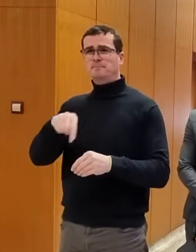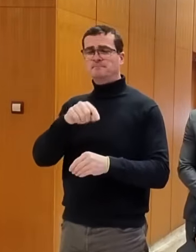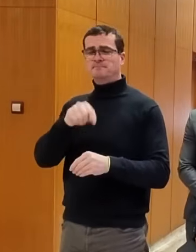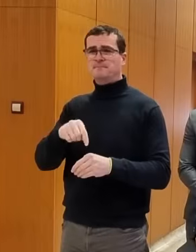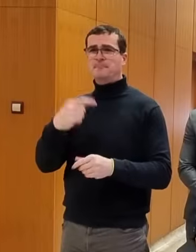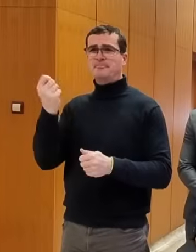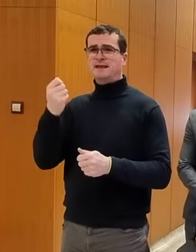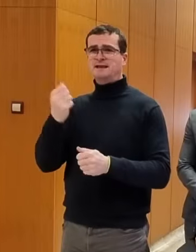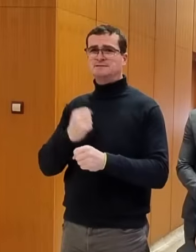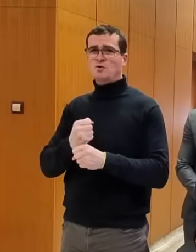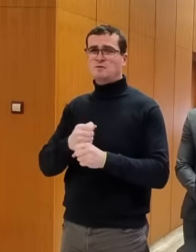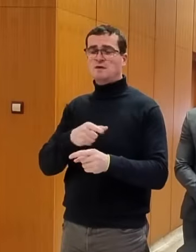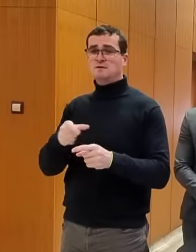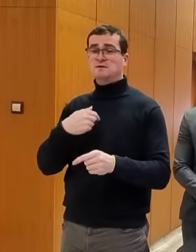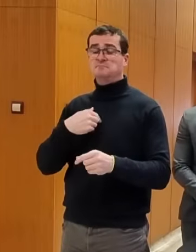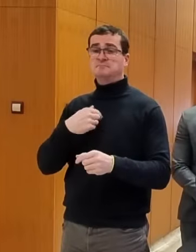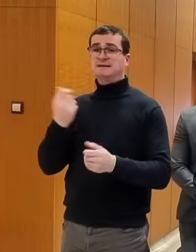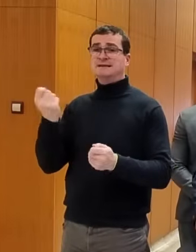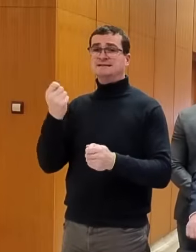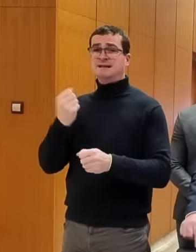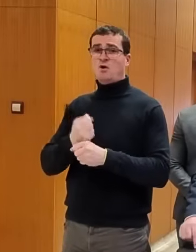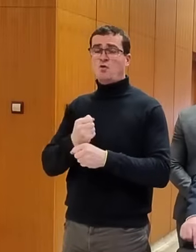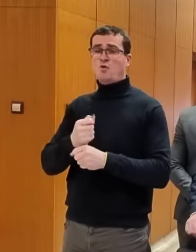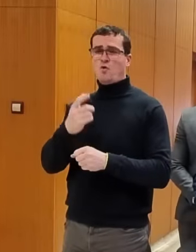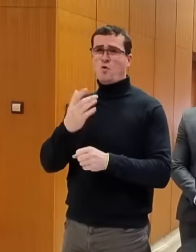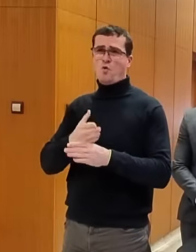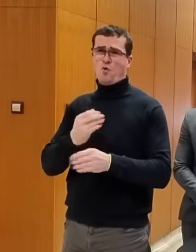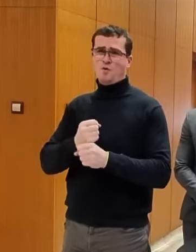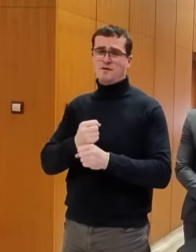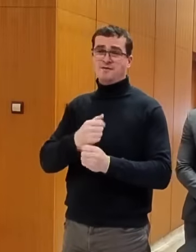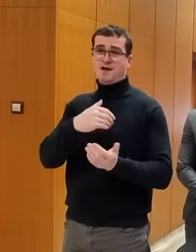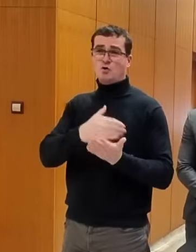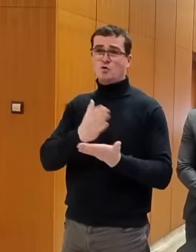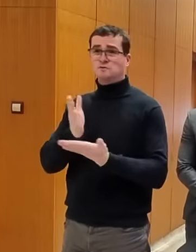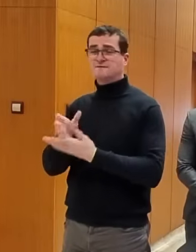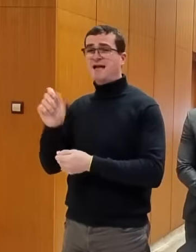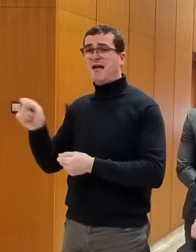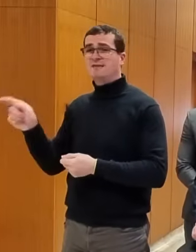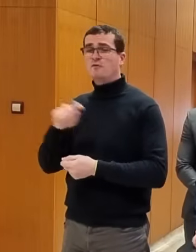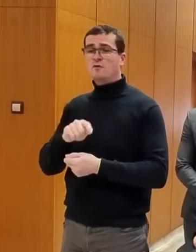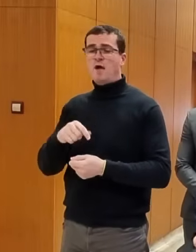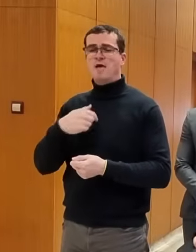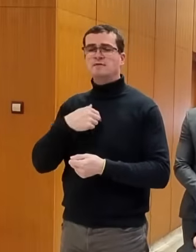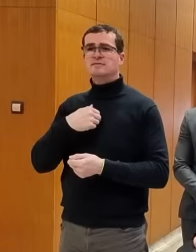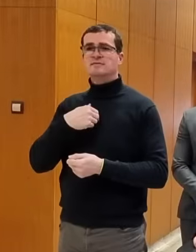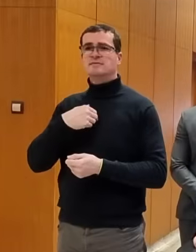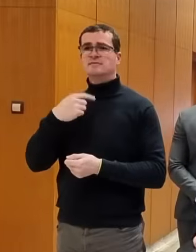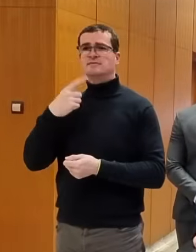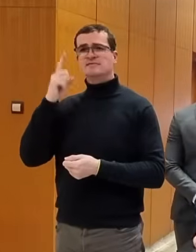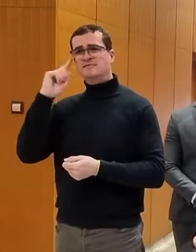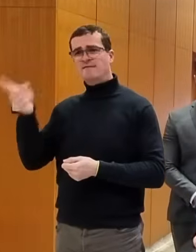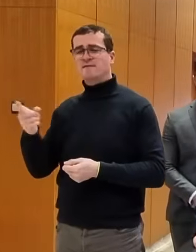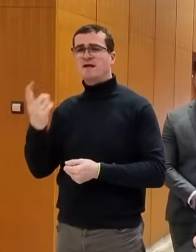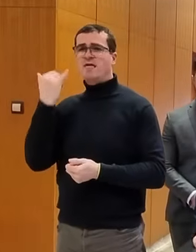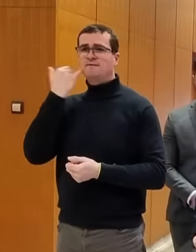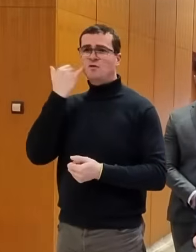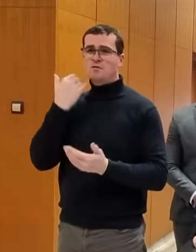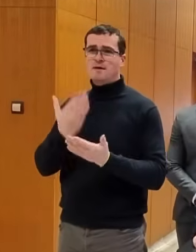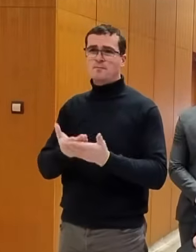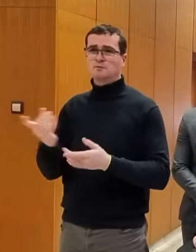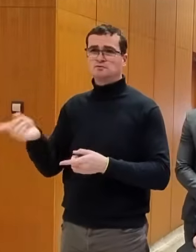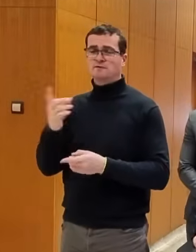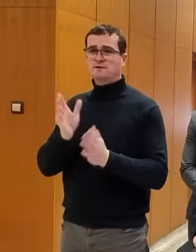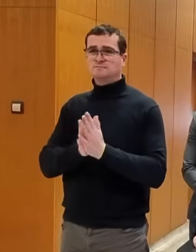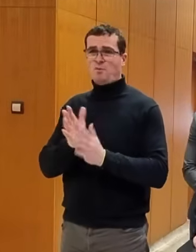jednotlivých trestných konaní. Dokonca sa trestné konania rozdeľovali, aby ani advokáti sa nedostali k tomu, aké výhody sú poskytované